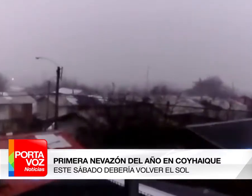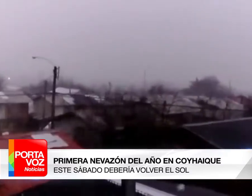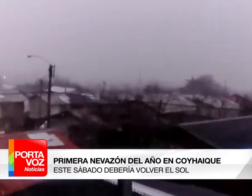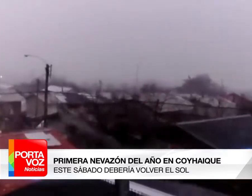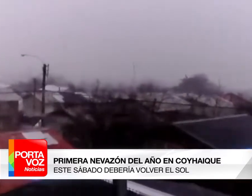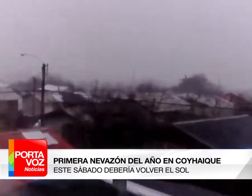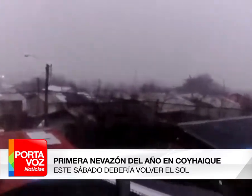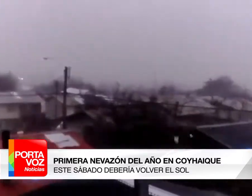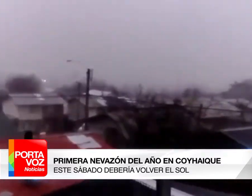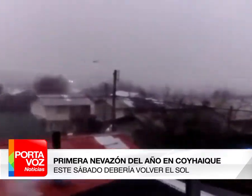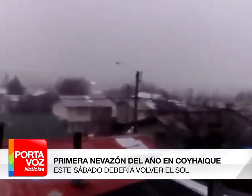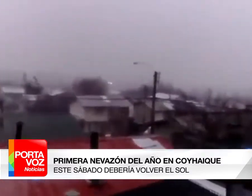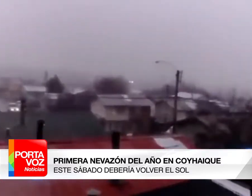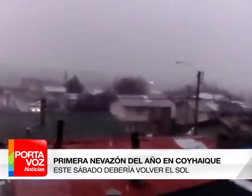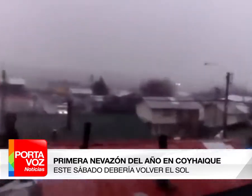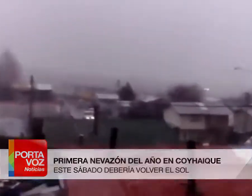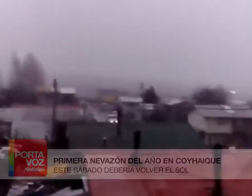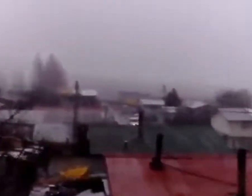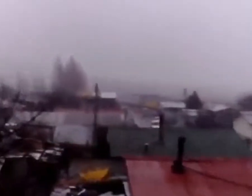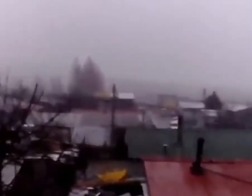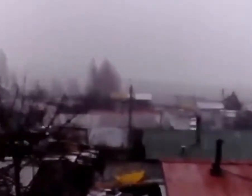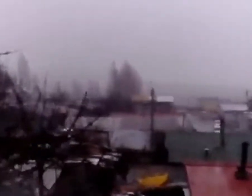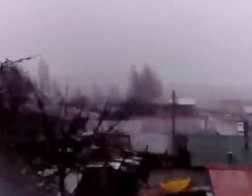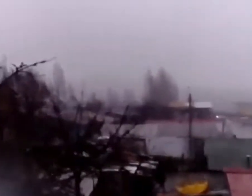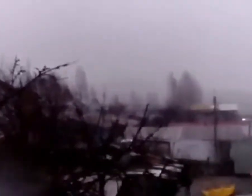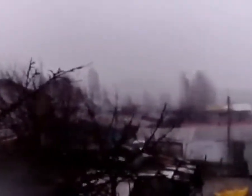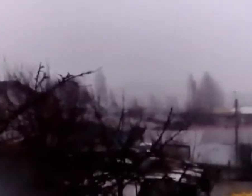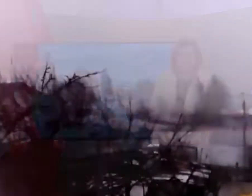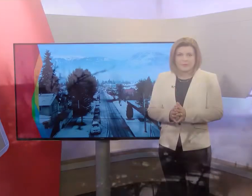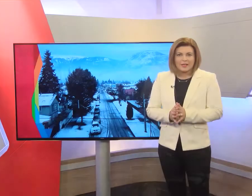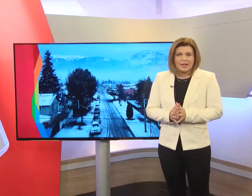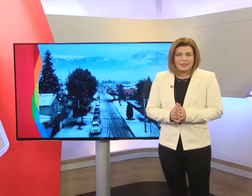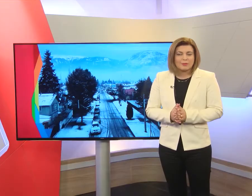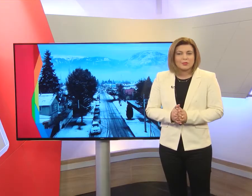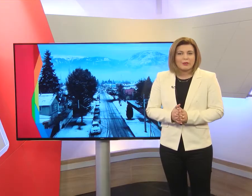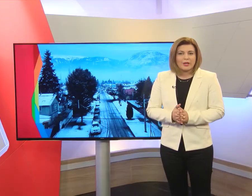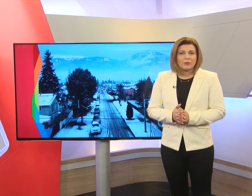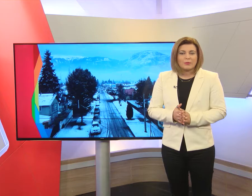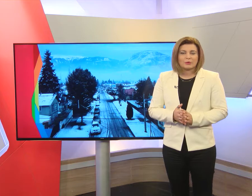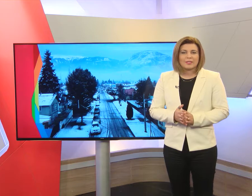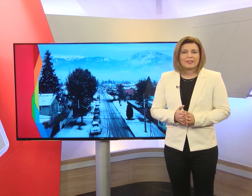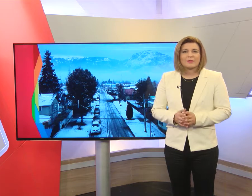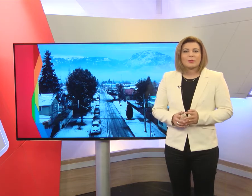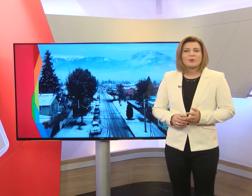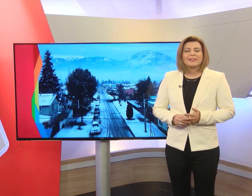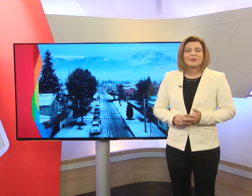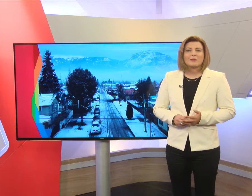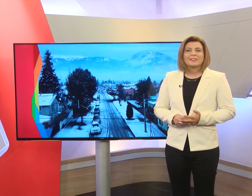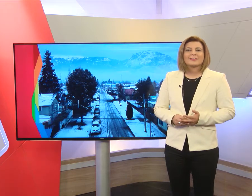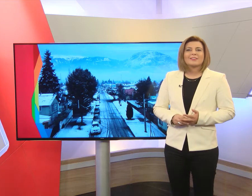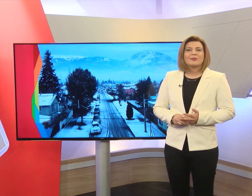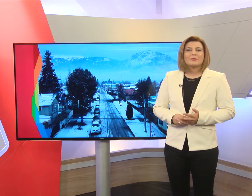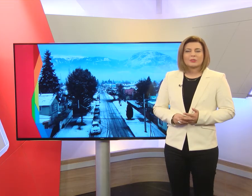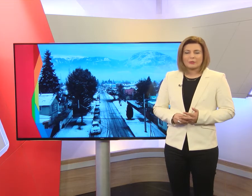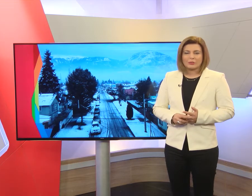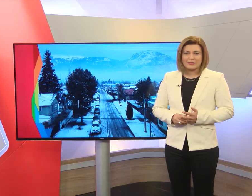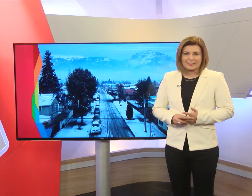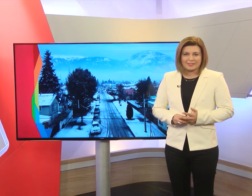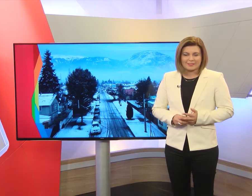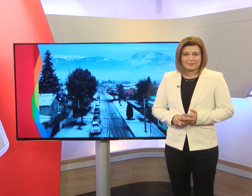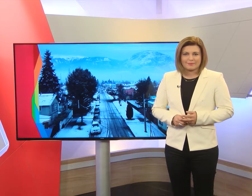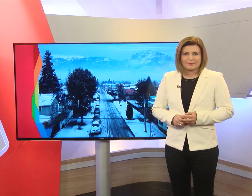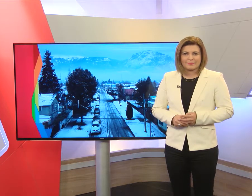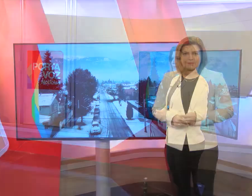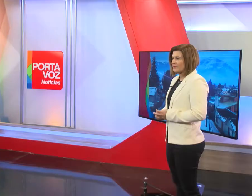pronóstico de tormentas eléctricas atención desde la araucanía hasta aysén hacemos ahora una pausa y ya estamos de vuelta con más